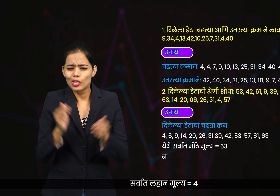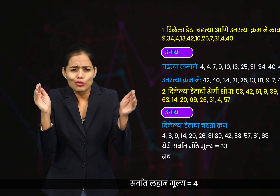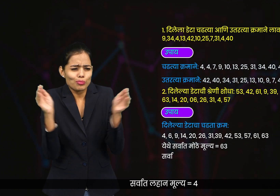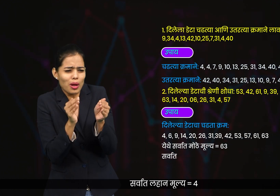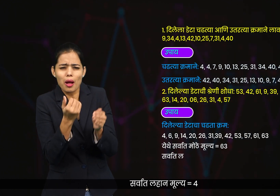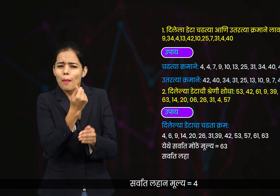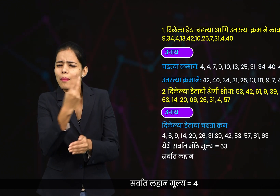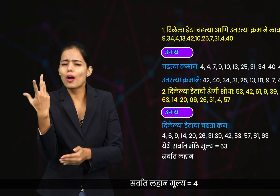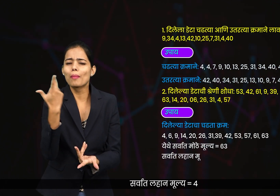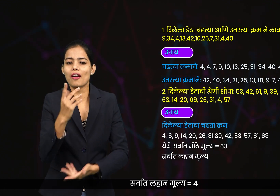सर्वात लहान मूल्य 4।